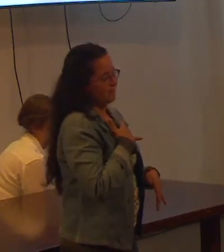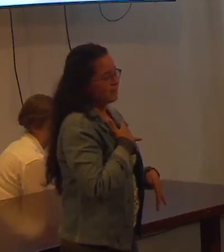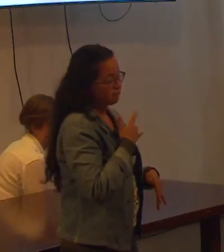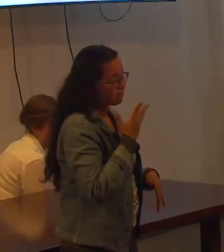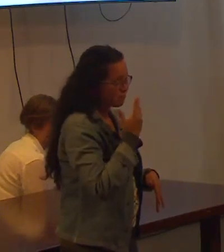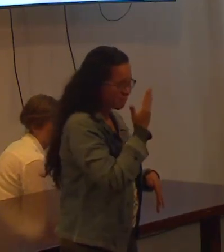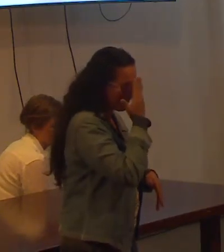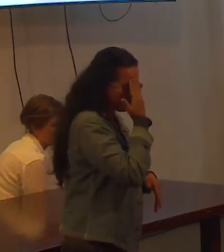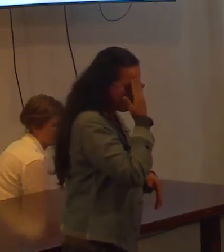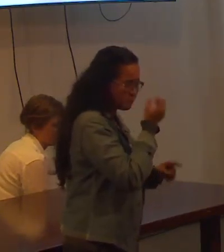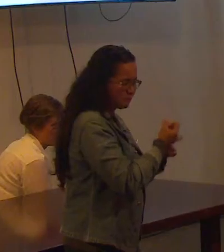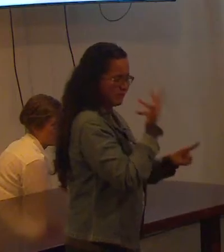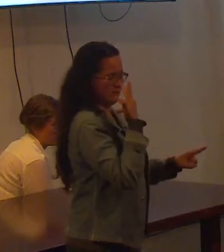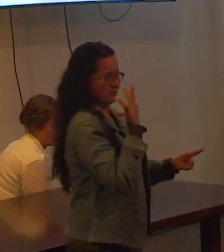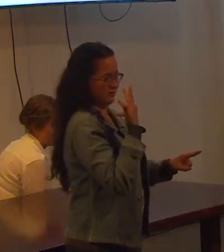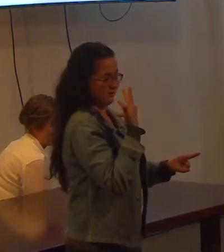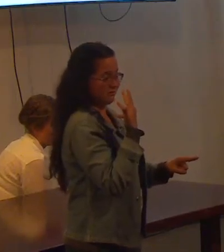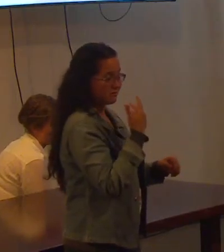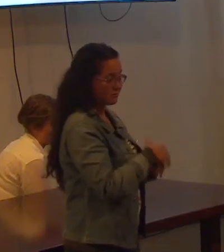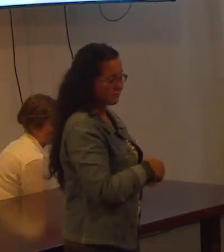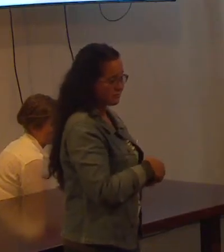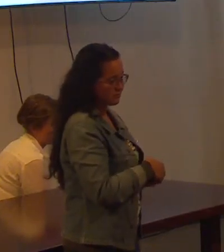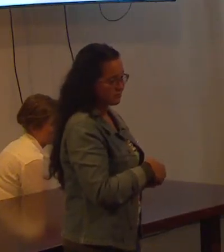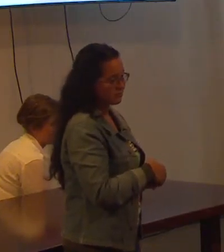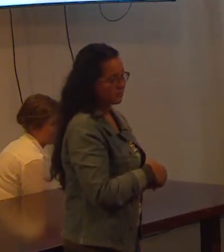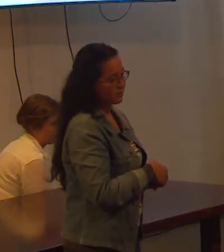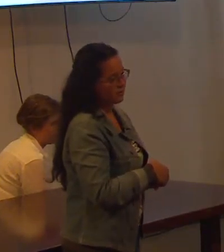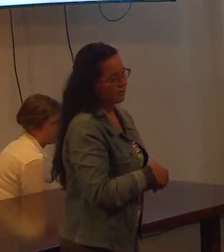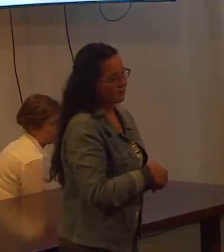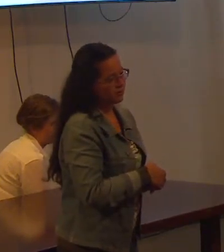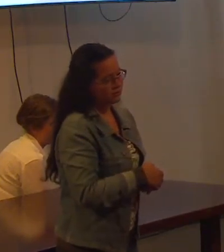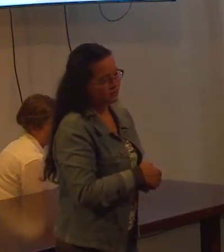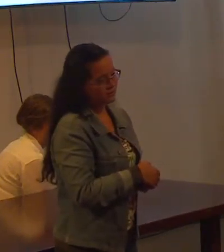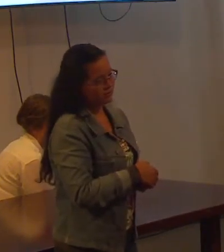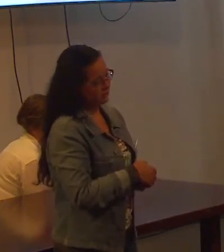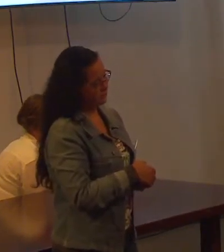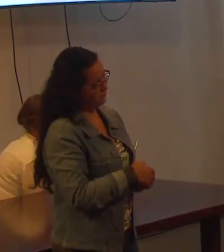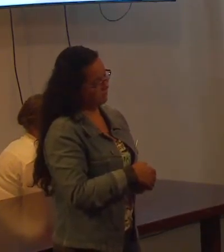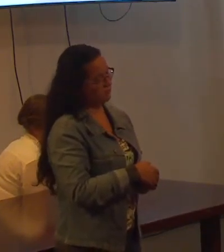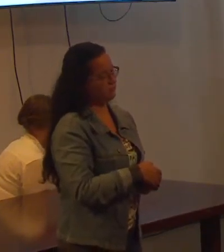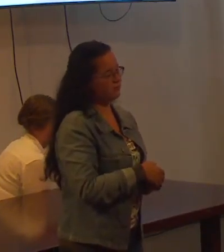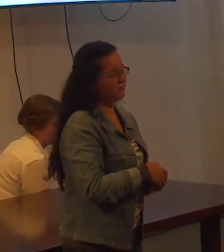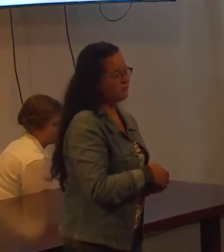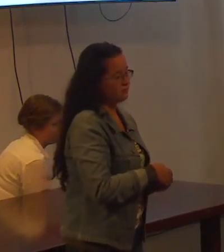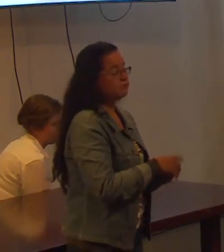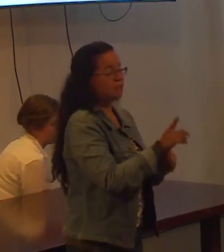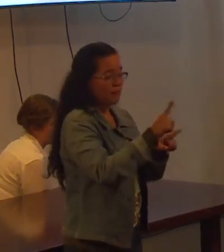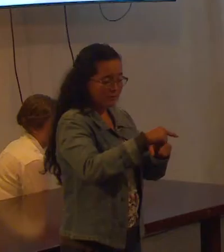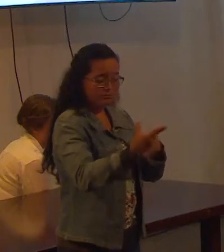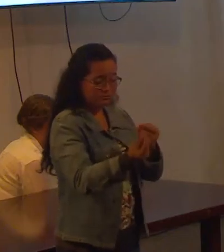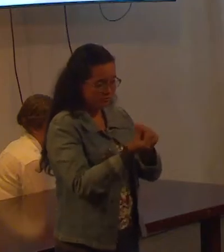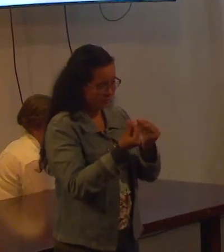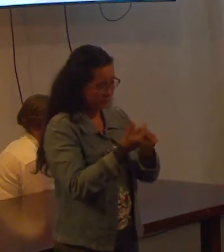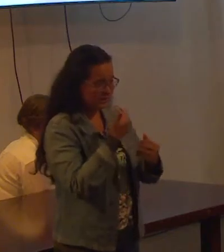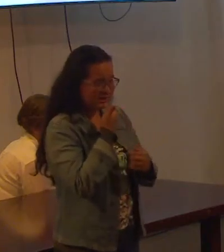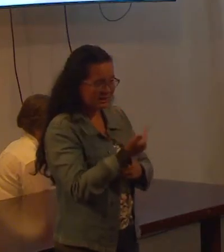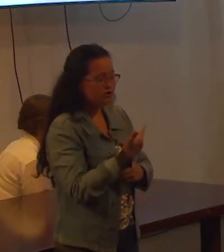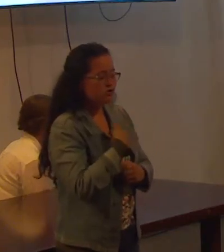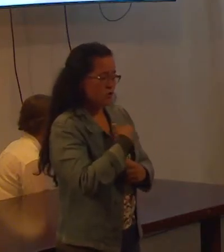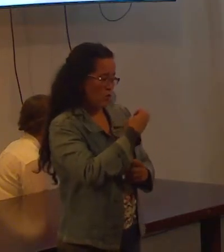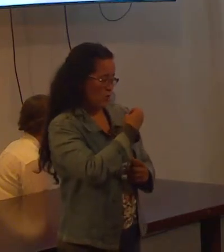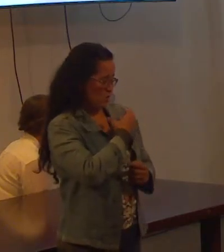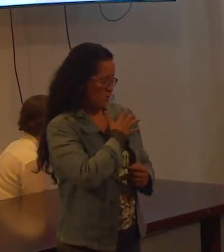pues impacta. De igual forma, como lo resaltaban mis compañeros, yo tuve la oportunidad de trabajar en la